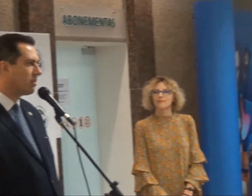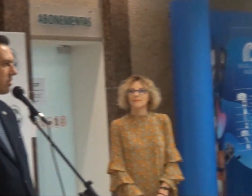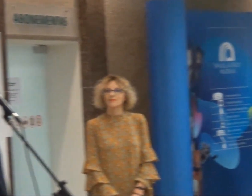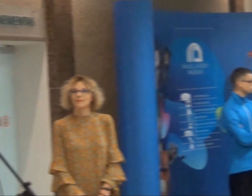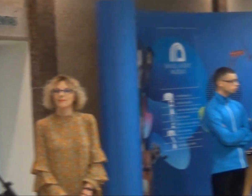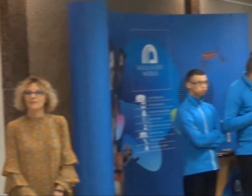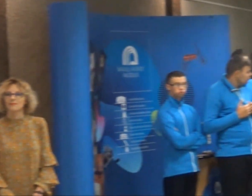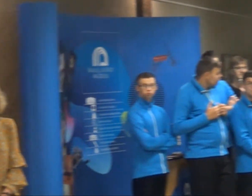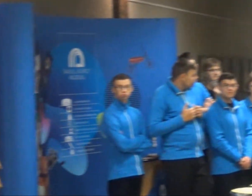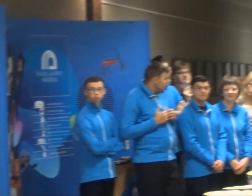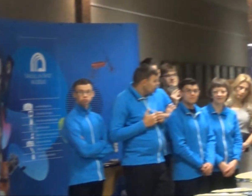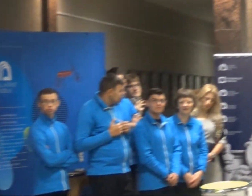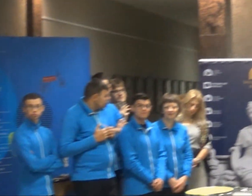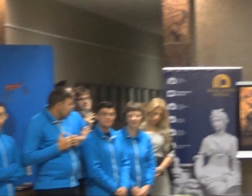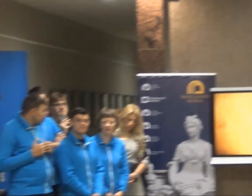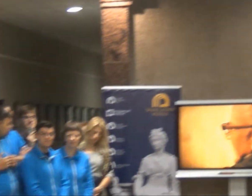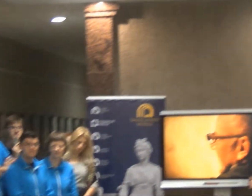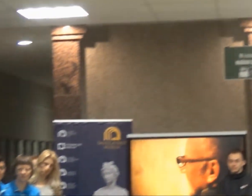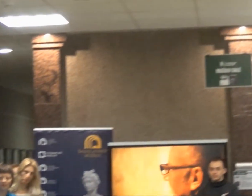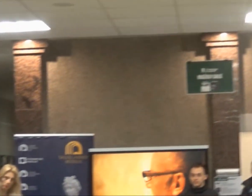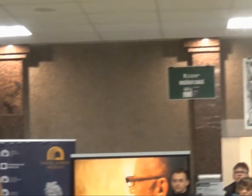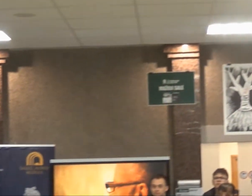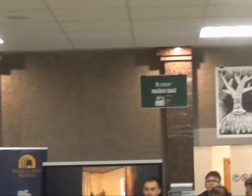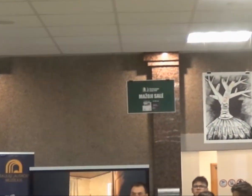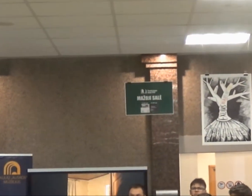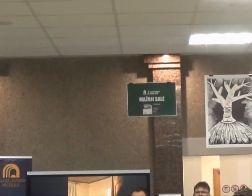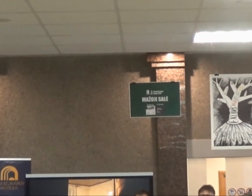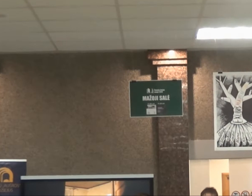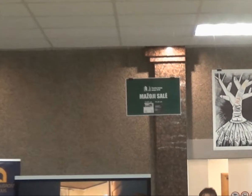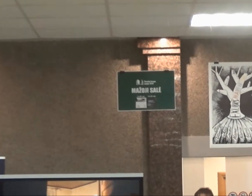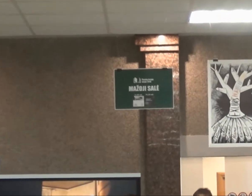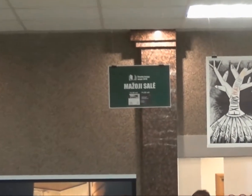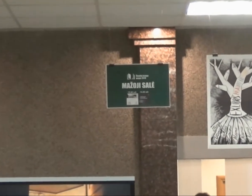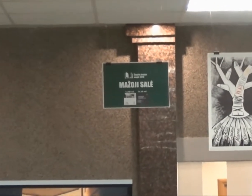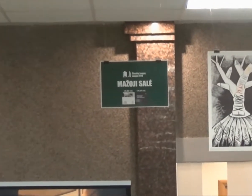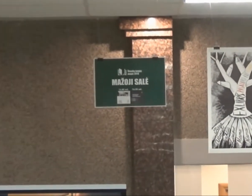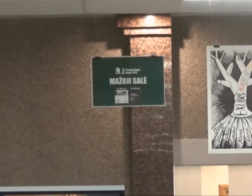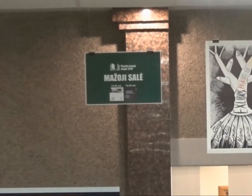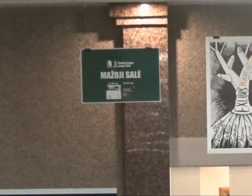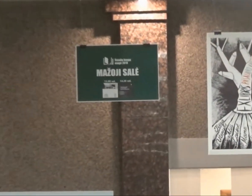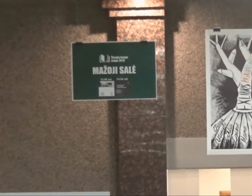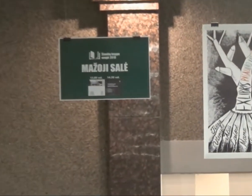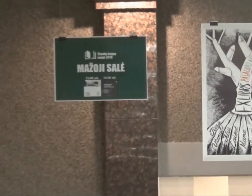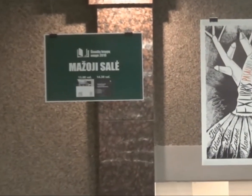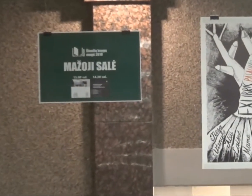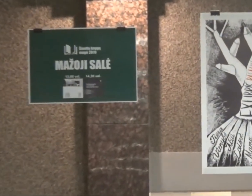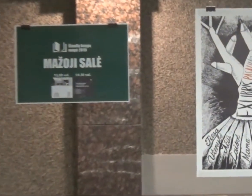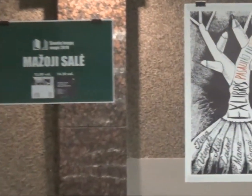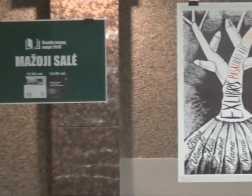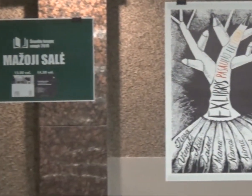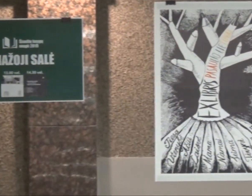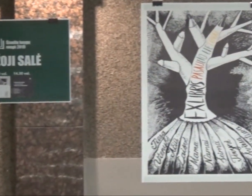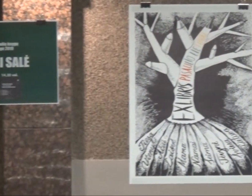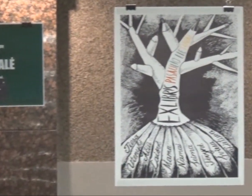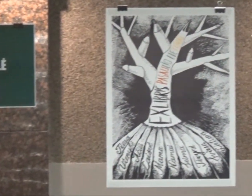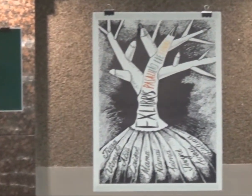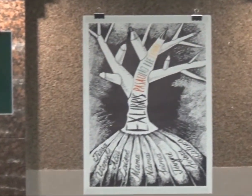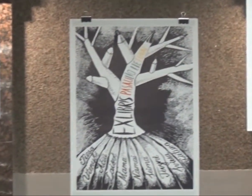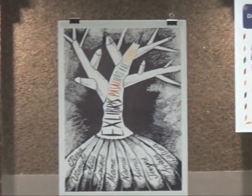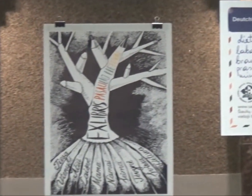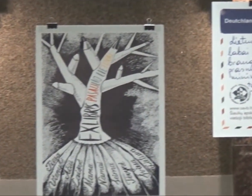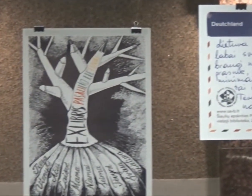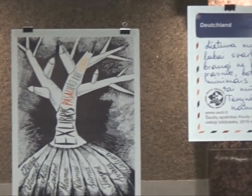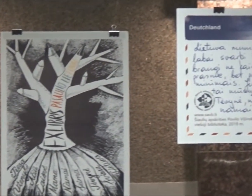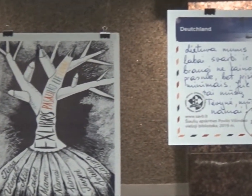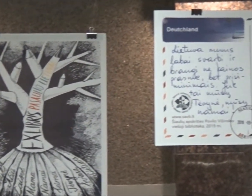tačiau be knygos nei iš vietos, be spaudos nei iš vietos. Ir džiugu, kad Šiauliai juda, džiugu, kad Šiauliai